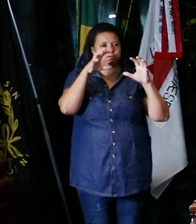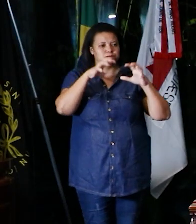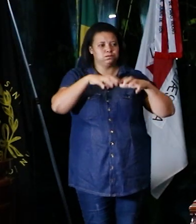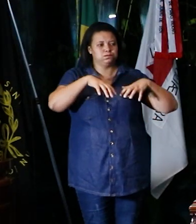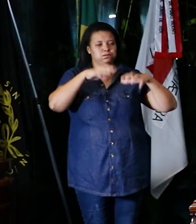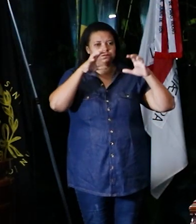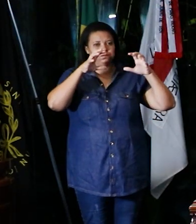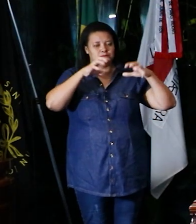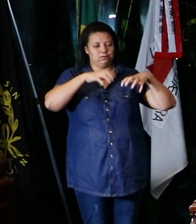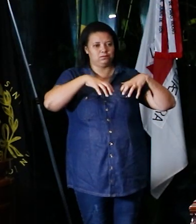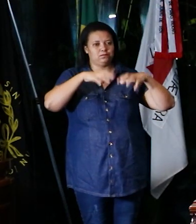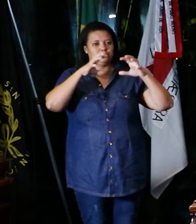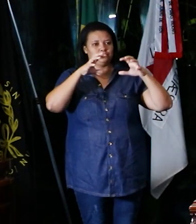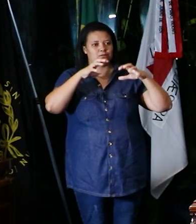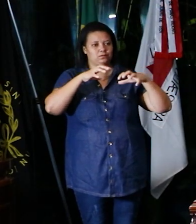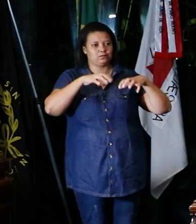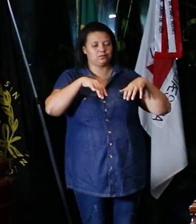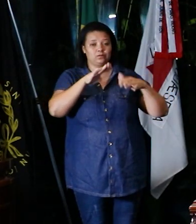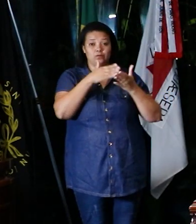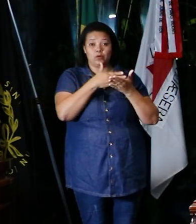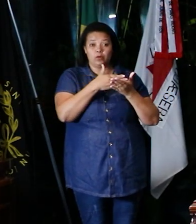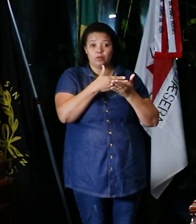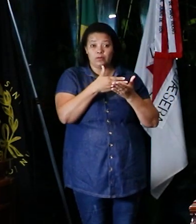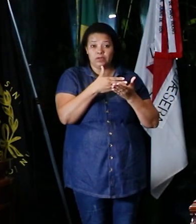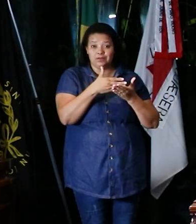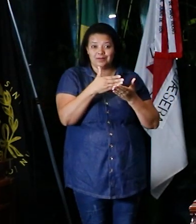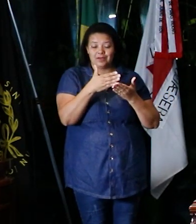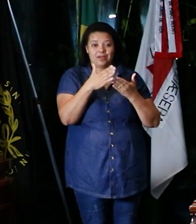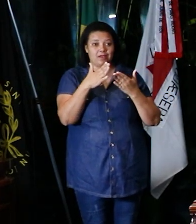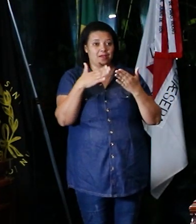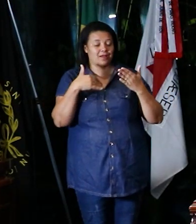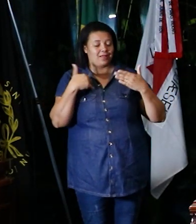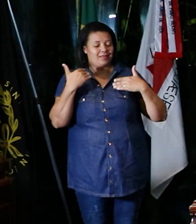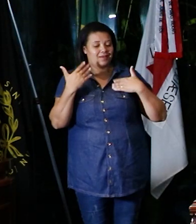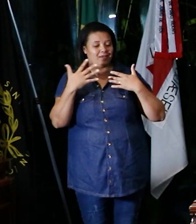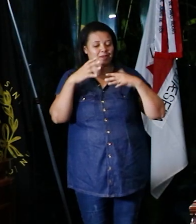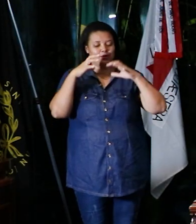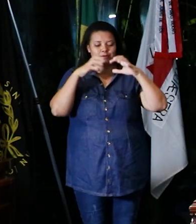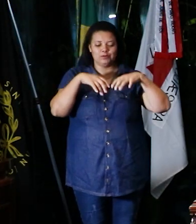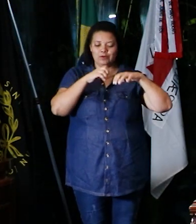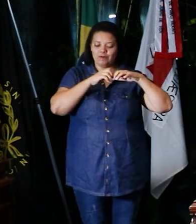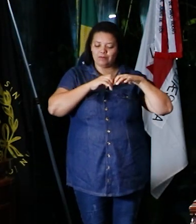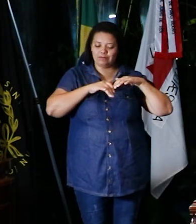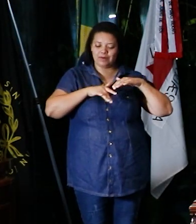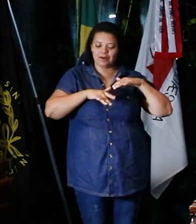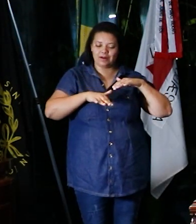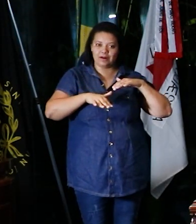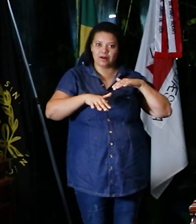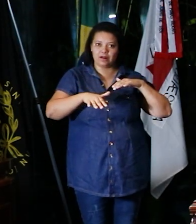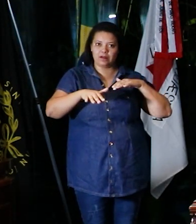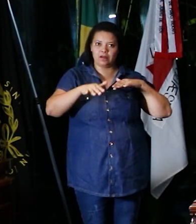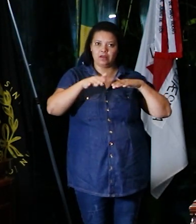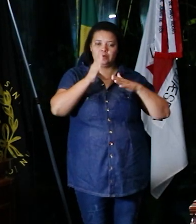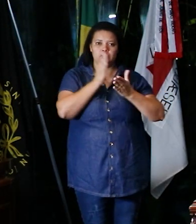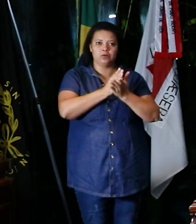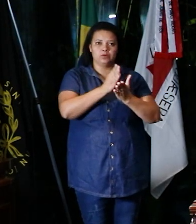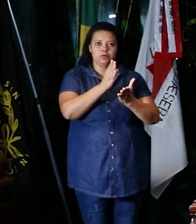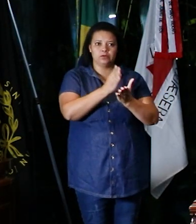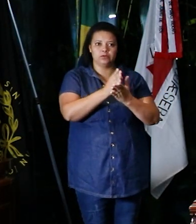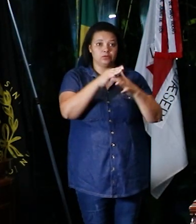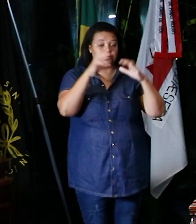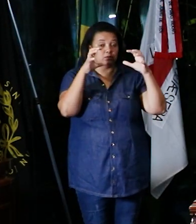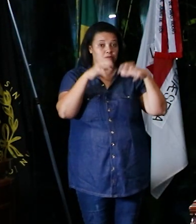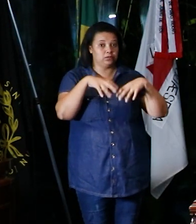começou a cair, a princípio alegre com seu destino de chuva, insistente depois e